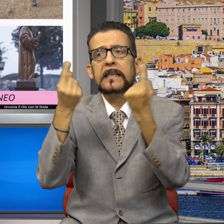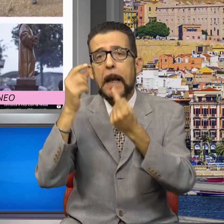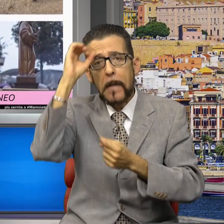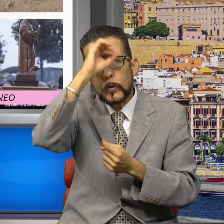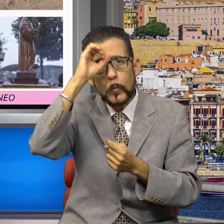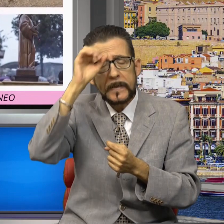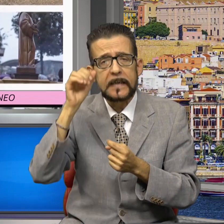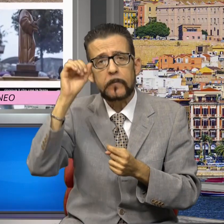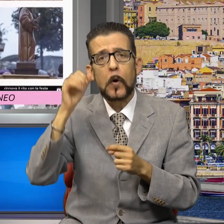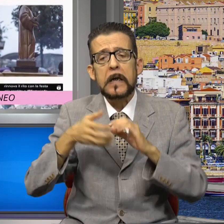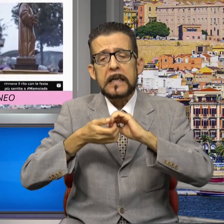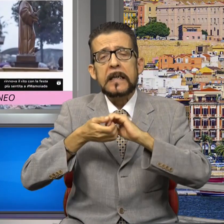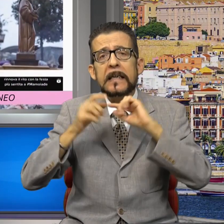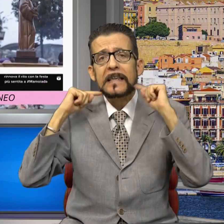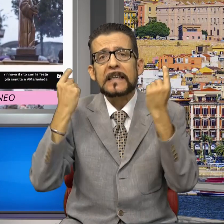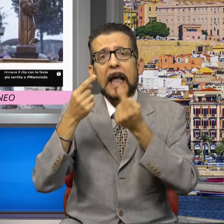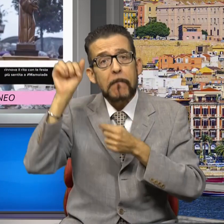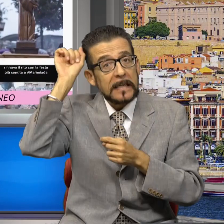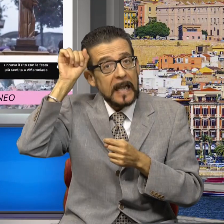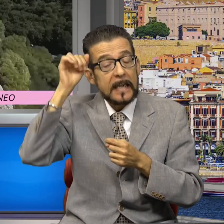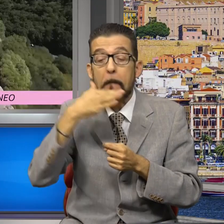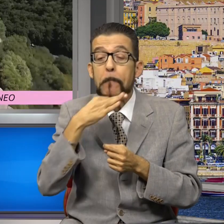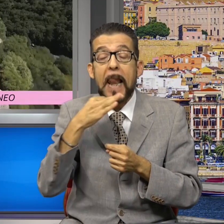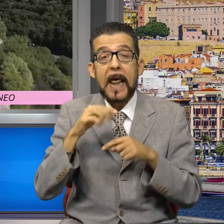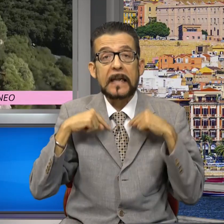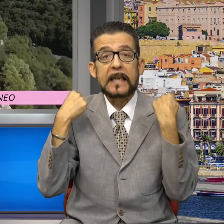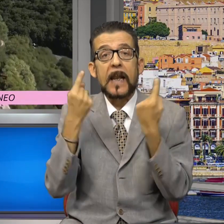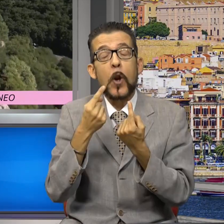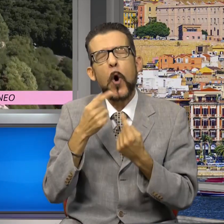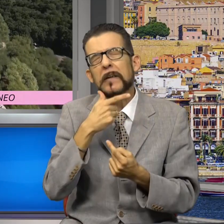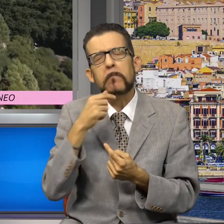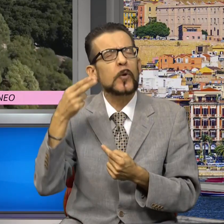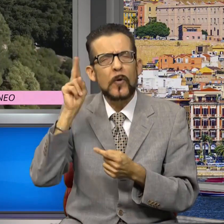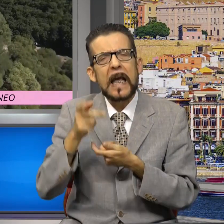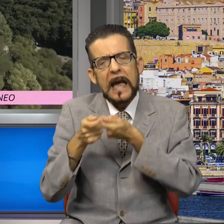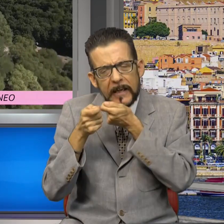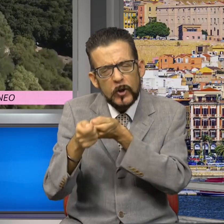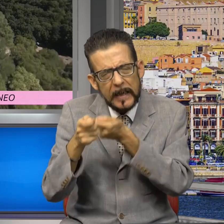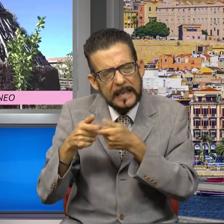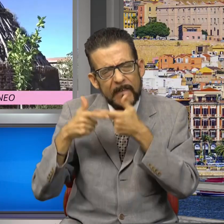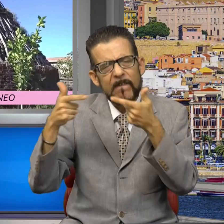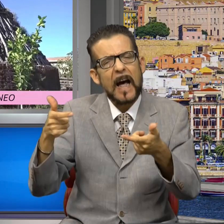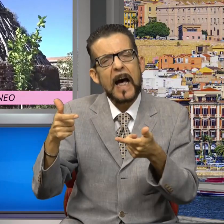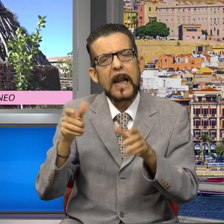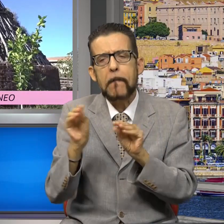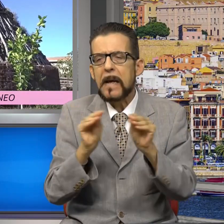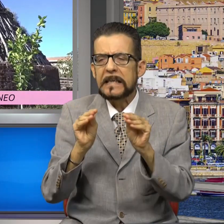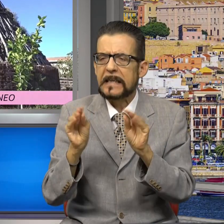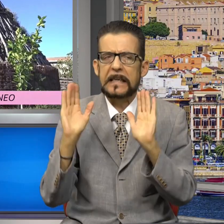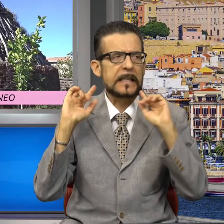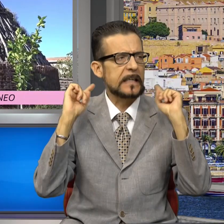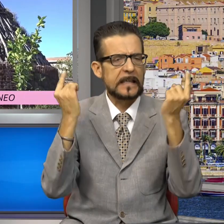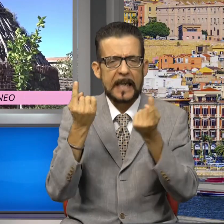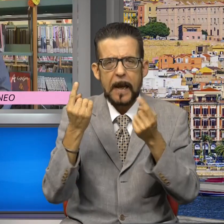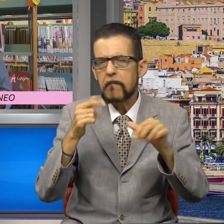Sardegna. Anche perché la bellezza della Sardegna, la nostra, va massimizzata, incentivata, messa a sistema con una